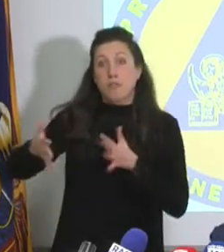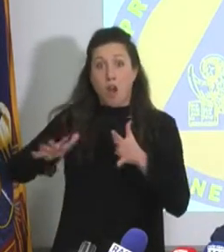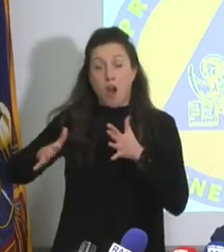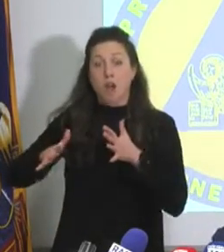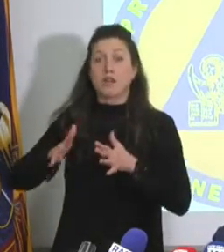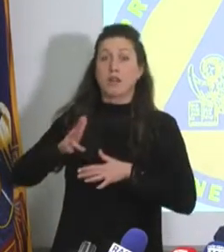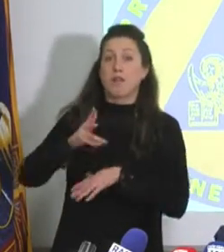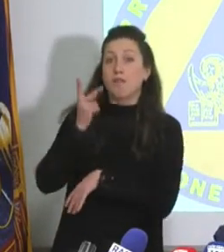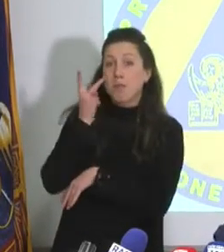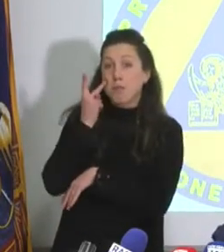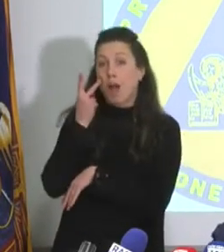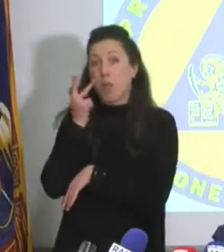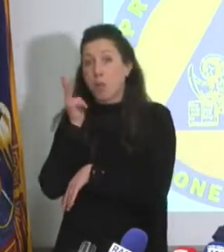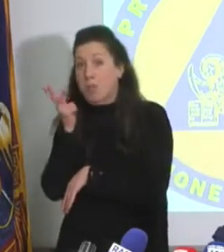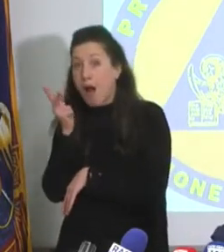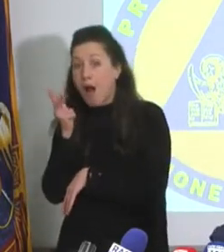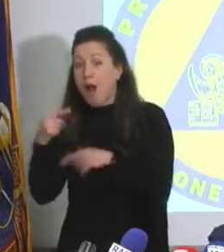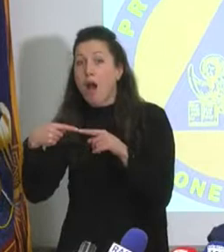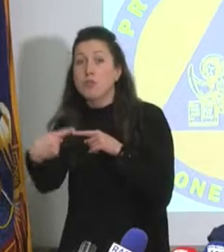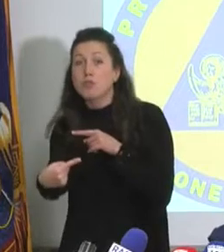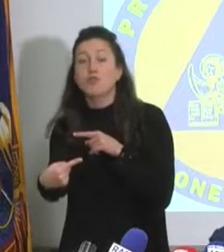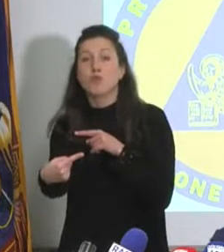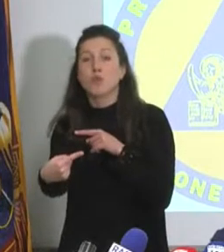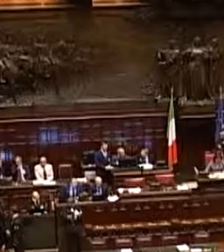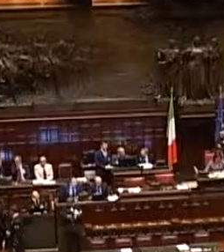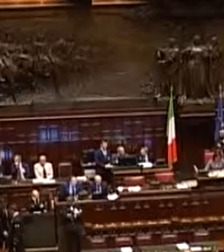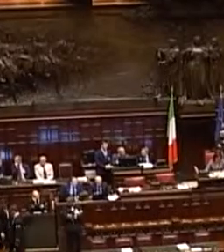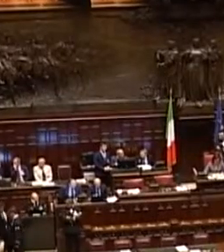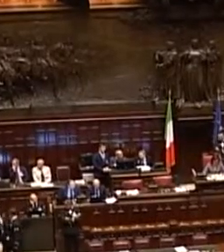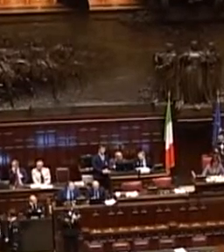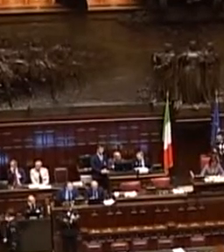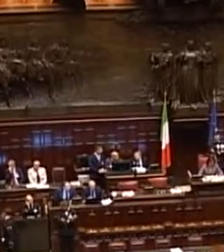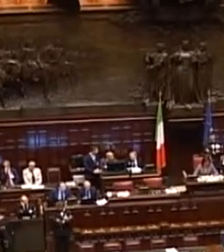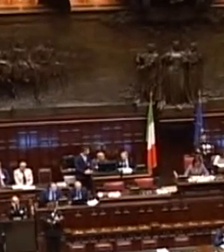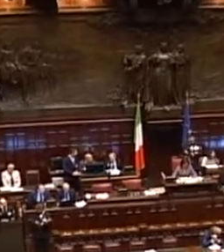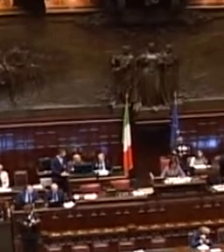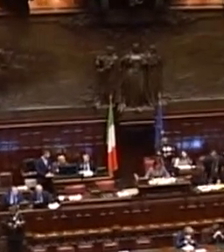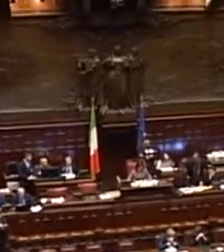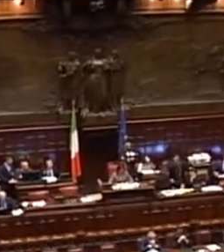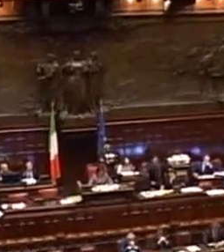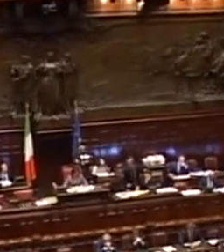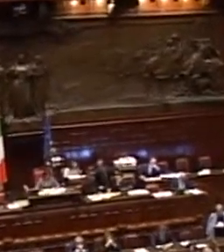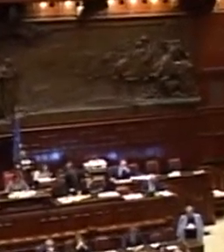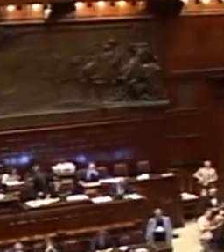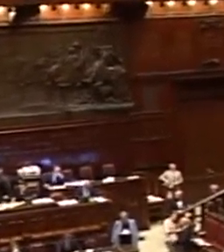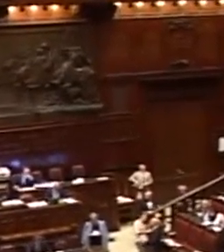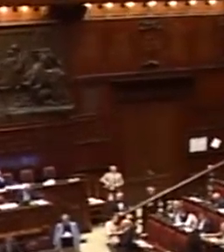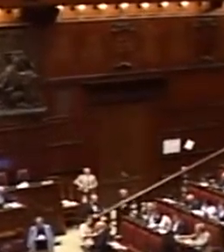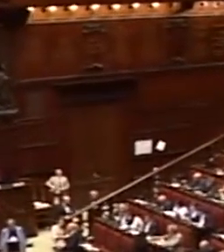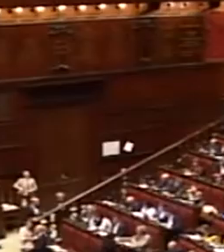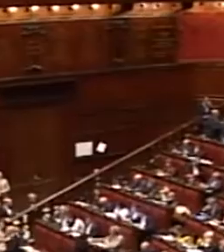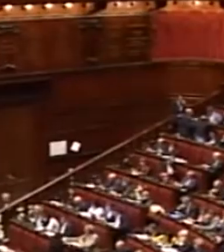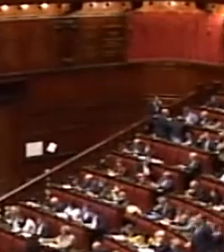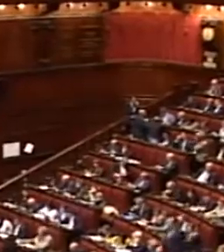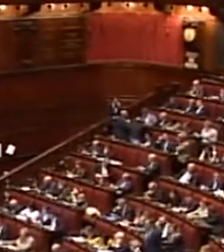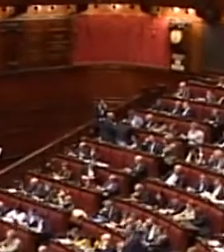di come si può dire di movimento nelle vaccinazioni infine un'ultima considerazione sulla crisi di governo forse